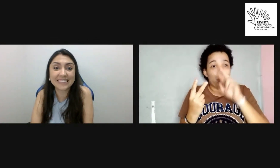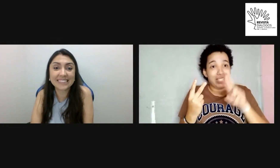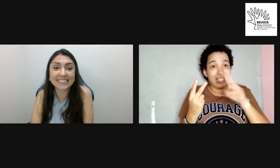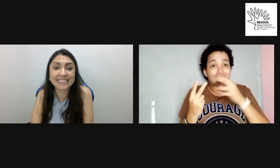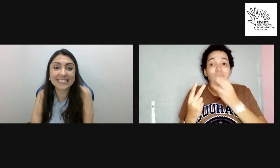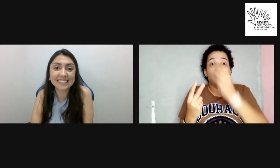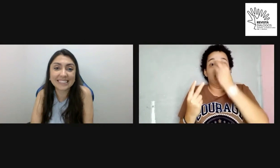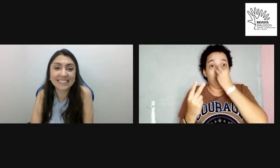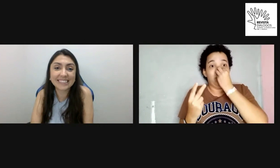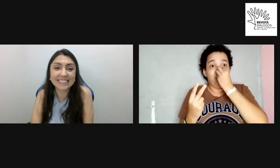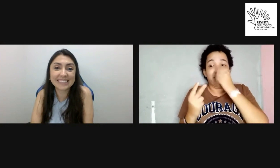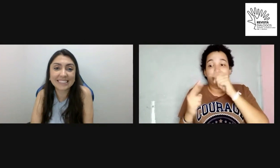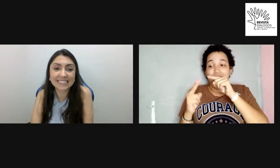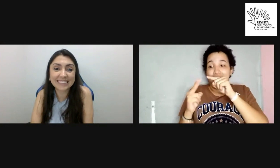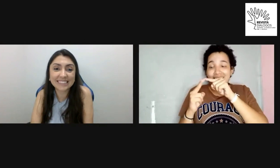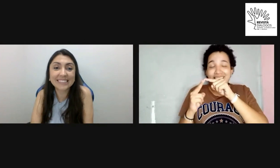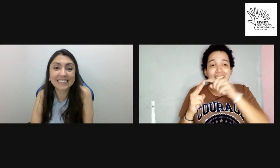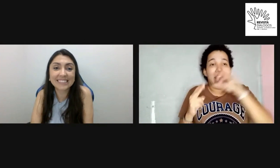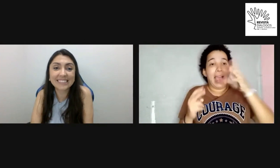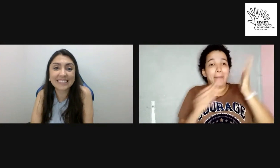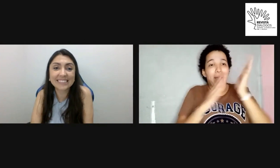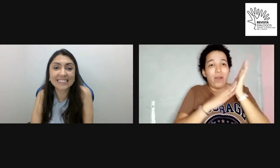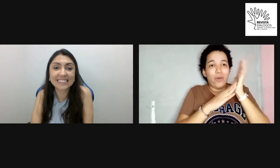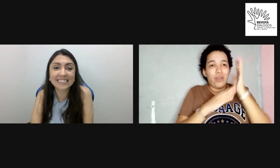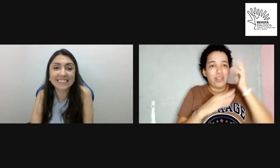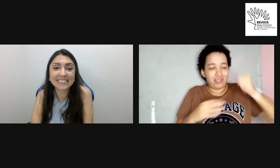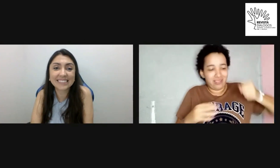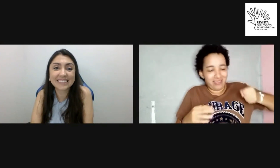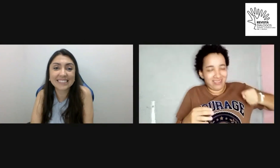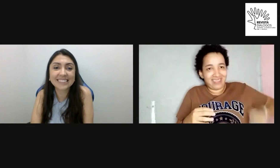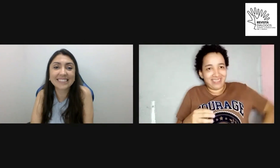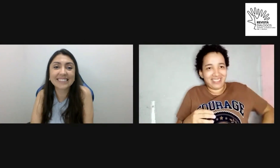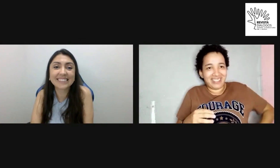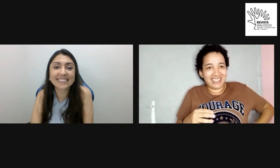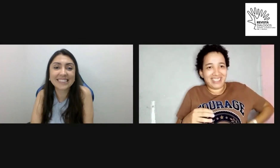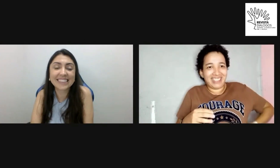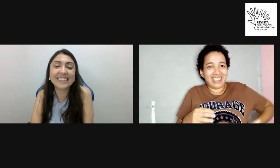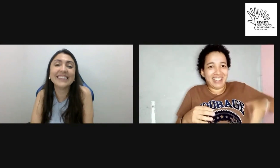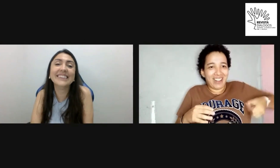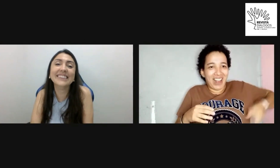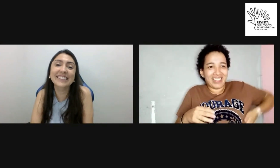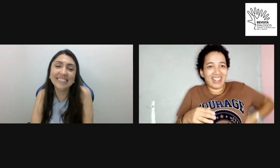usa o nariz para caracterizar a palhaça e outro que usa uma mala.